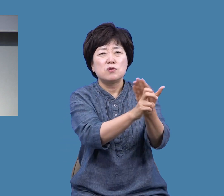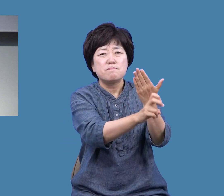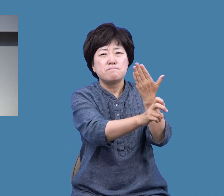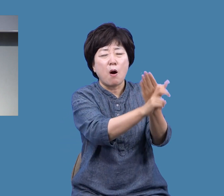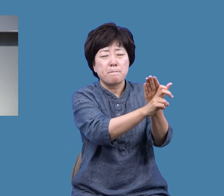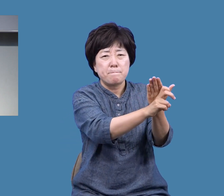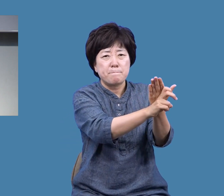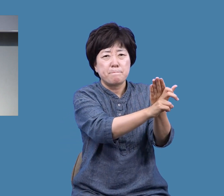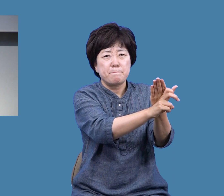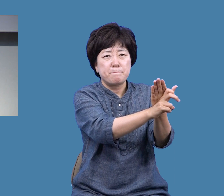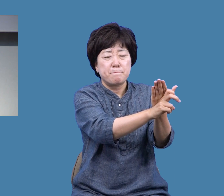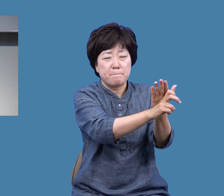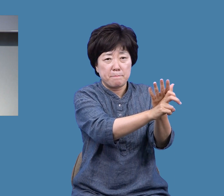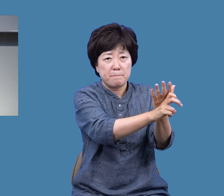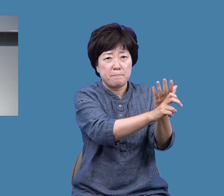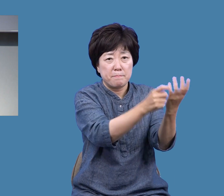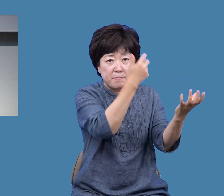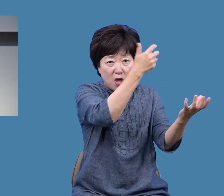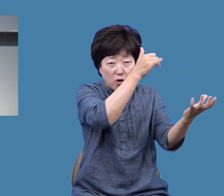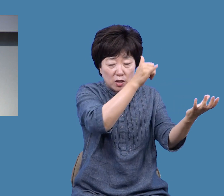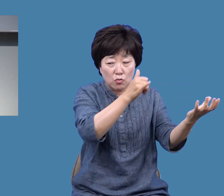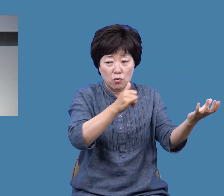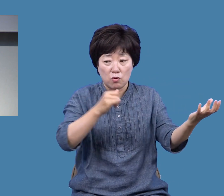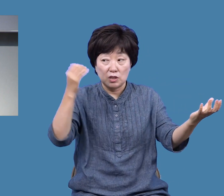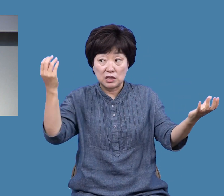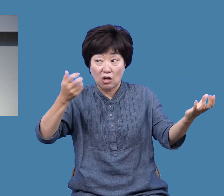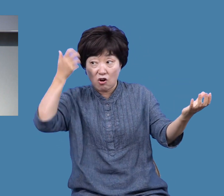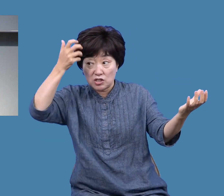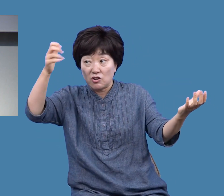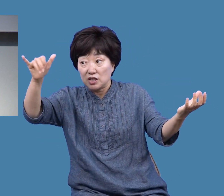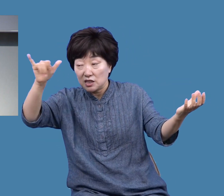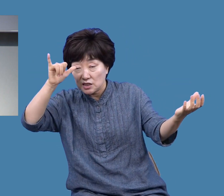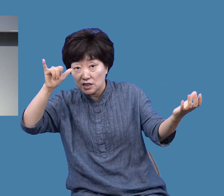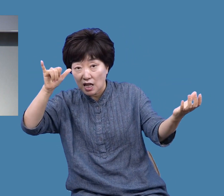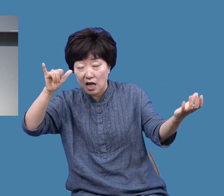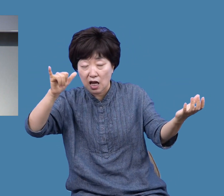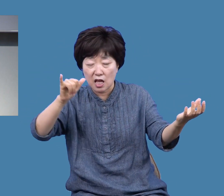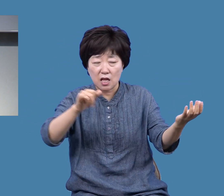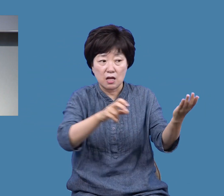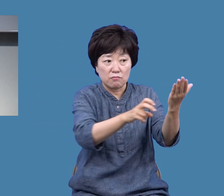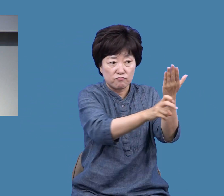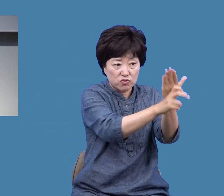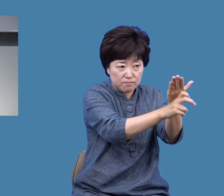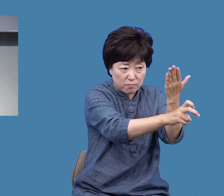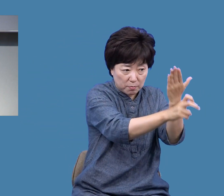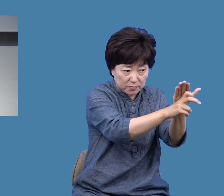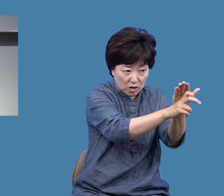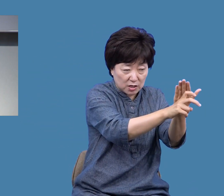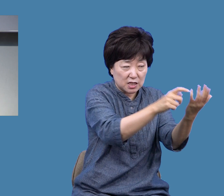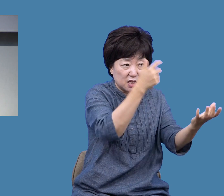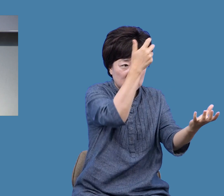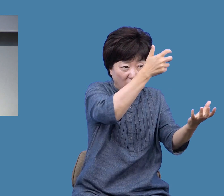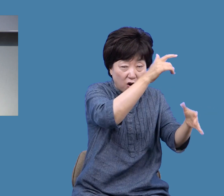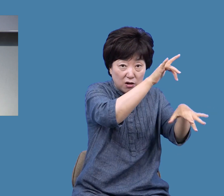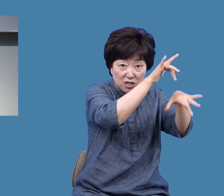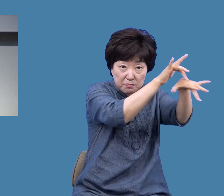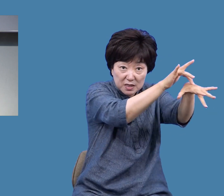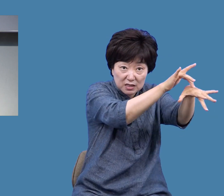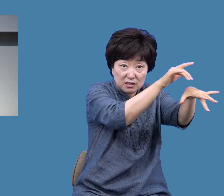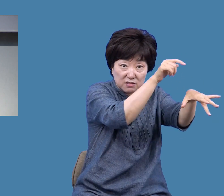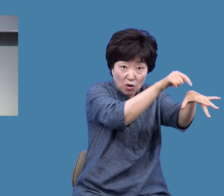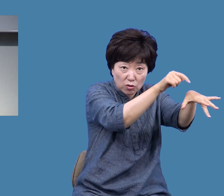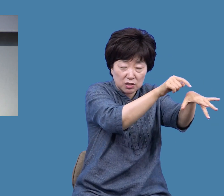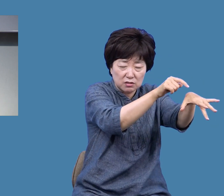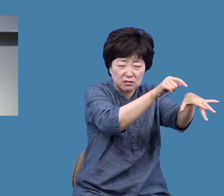영들이 있고 성령이 계신데, 불법적인 영들은요 성적인 관계를 통해서 결국 영향을